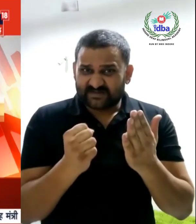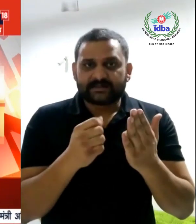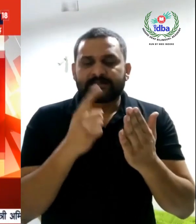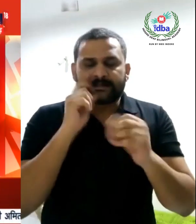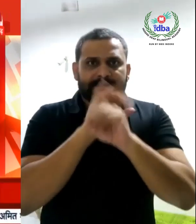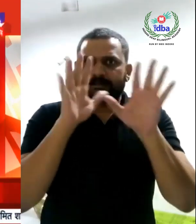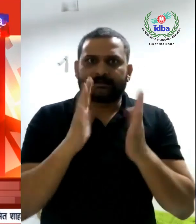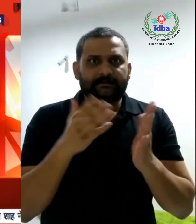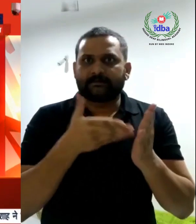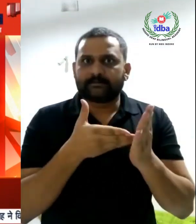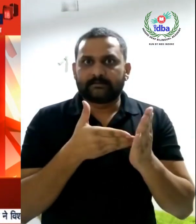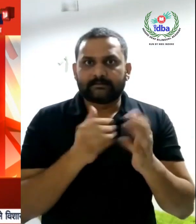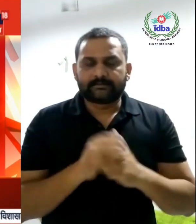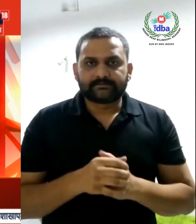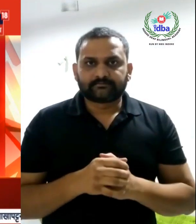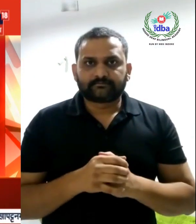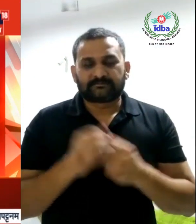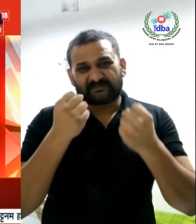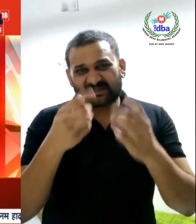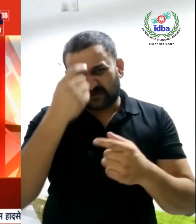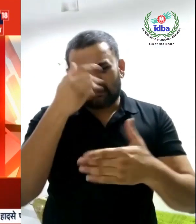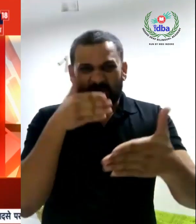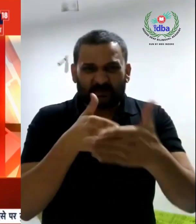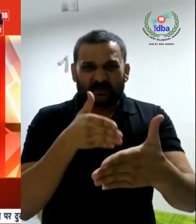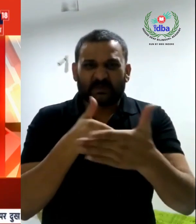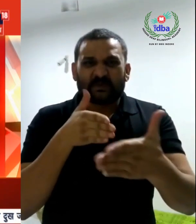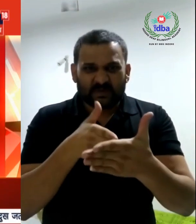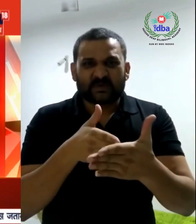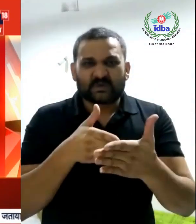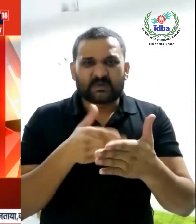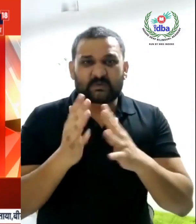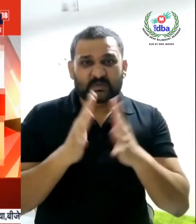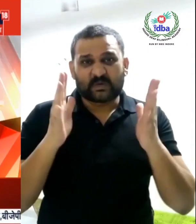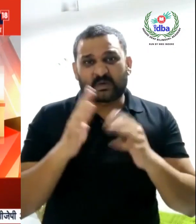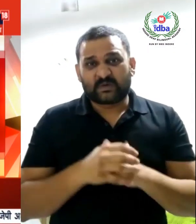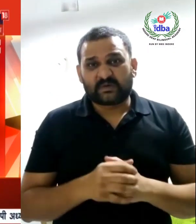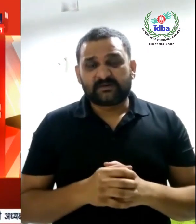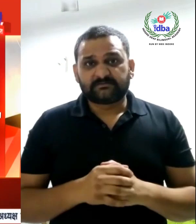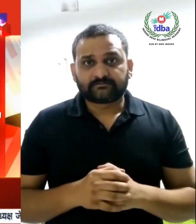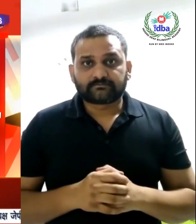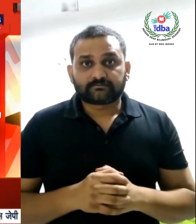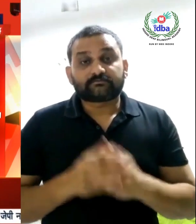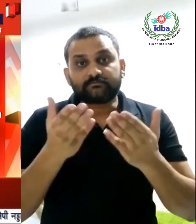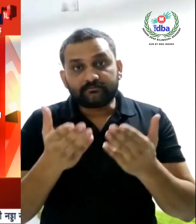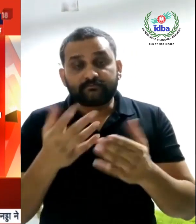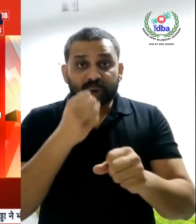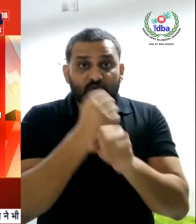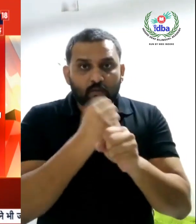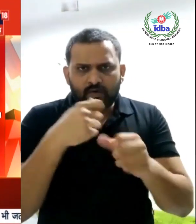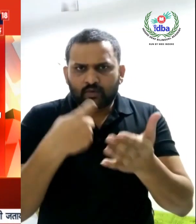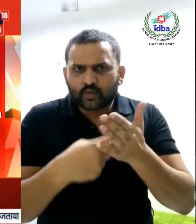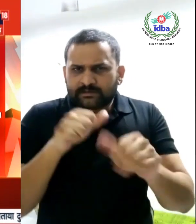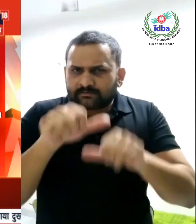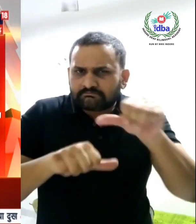पारदर्शिता नहीं थी, कई तरह की कठिनाइयों का सामना करना पड़ता था। तो शासकीय प्रक्रियाओं